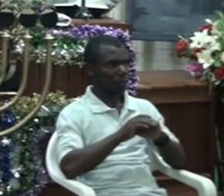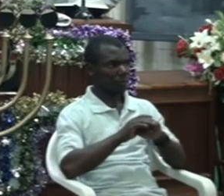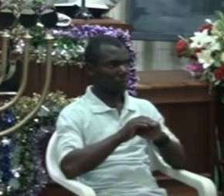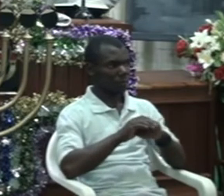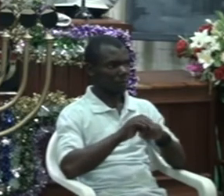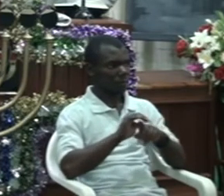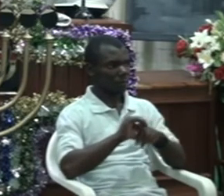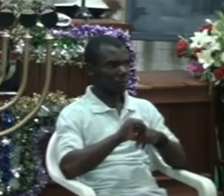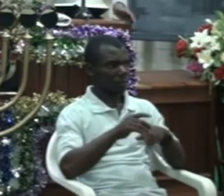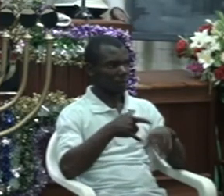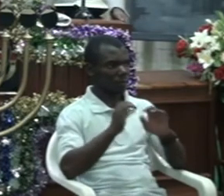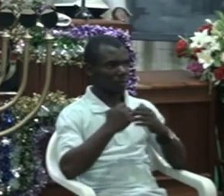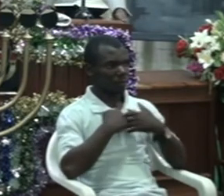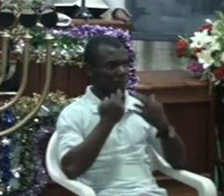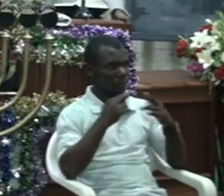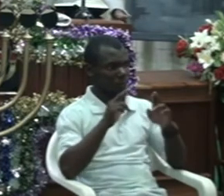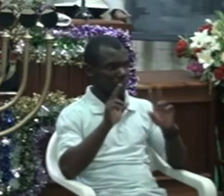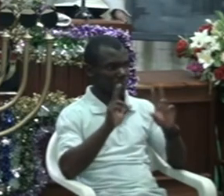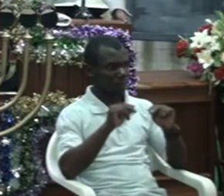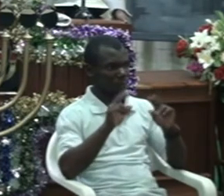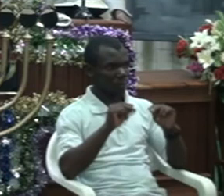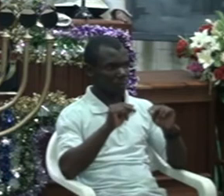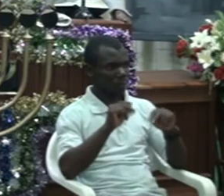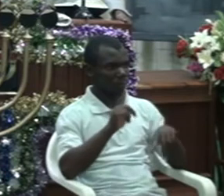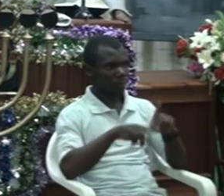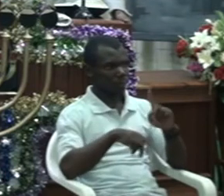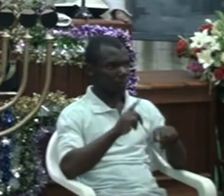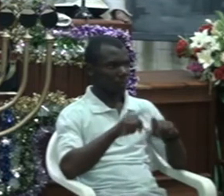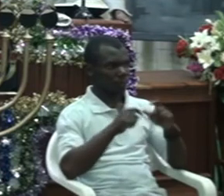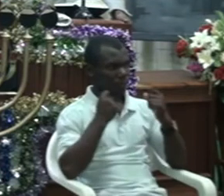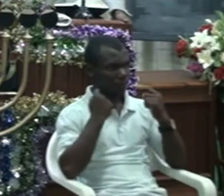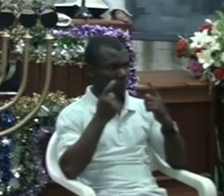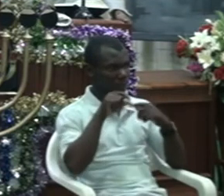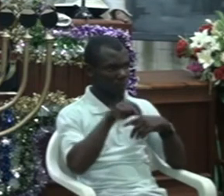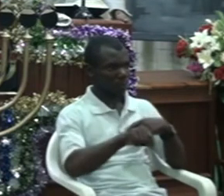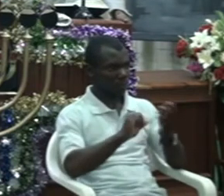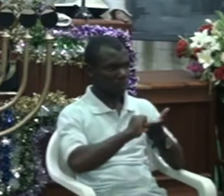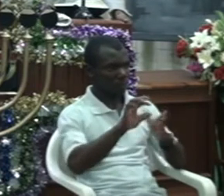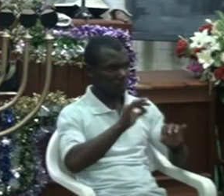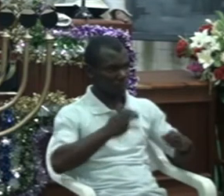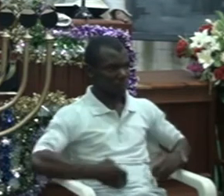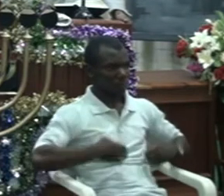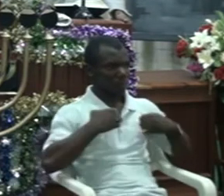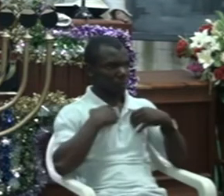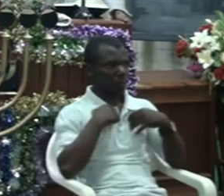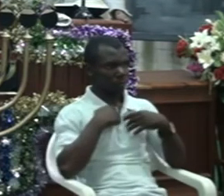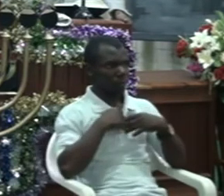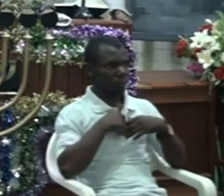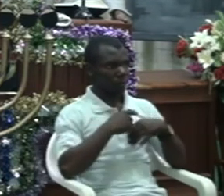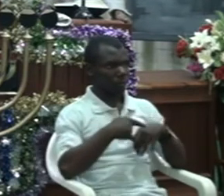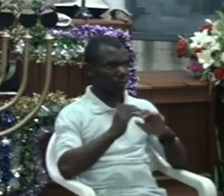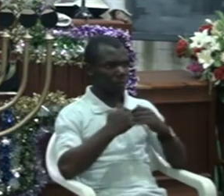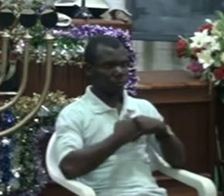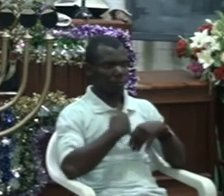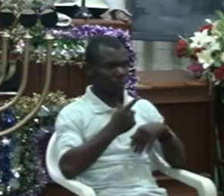Alafu wakajibu hapana hatukusikia kama Roho Mtakatifu yuko. Akawauliza. Sema